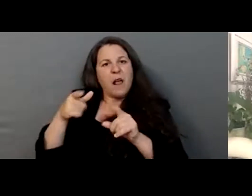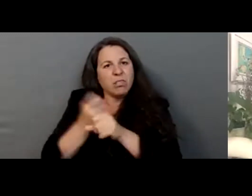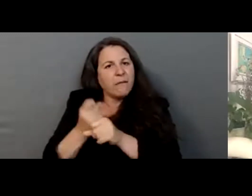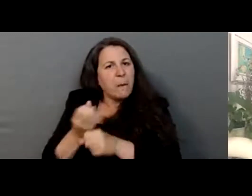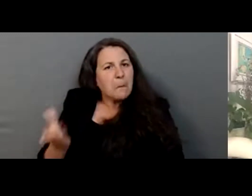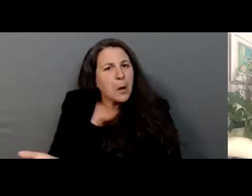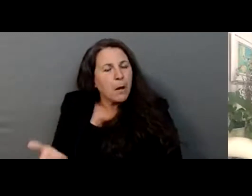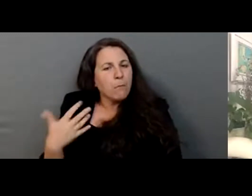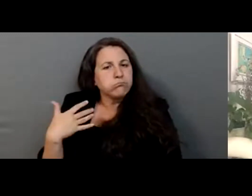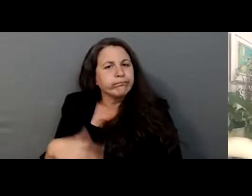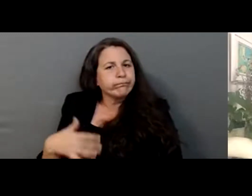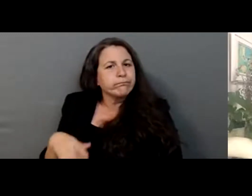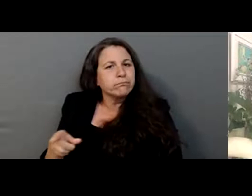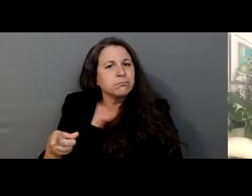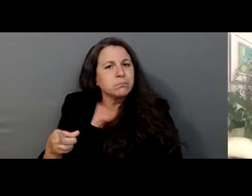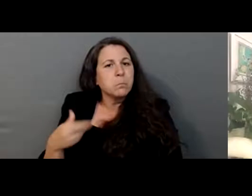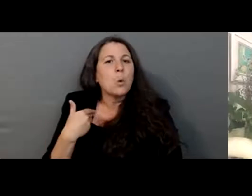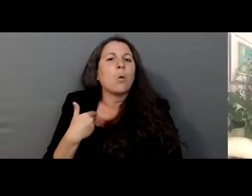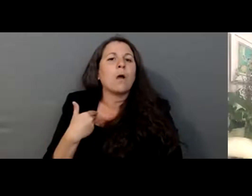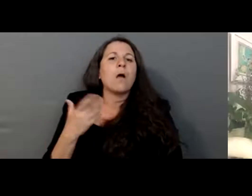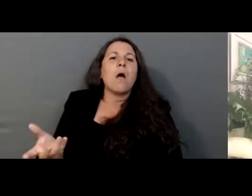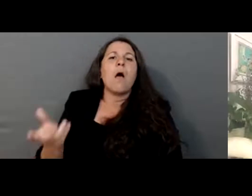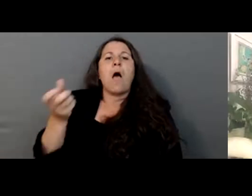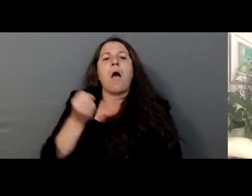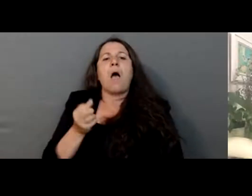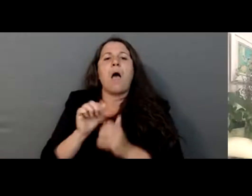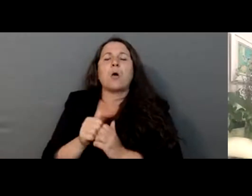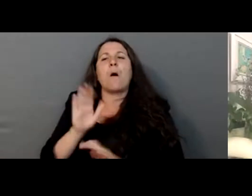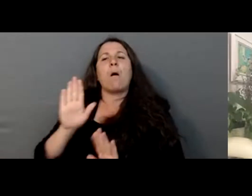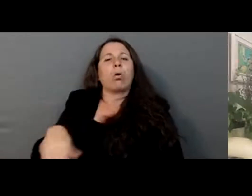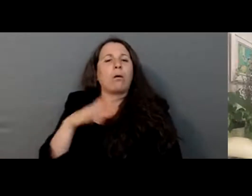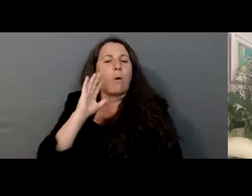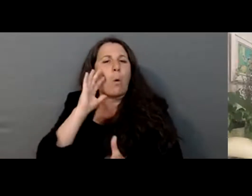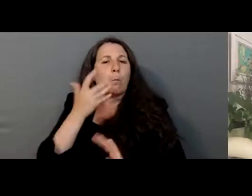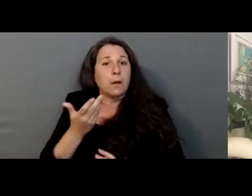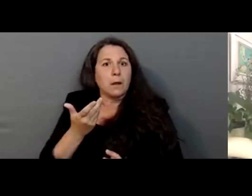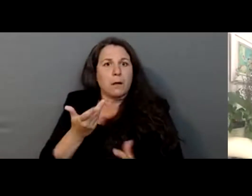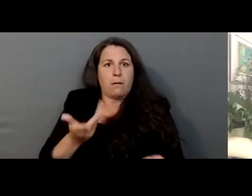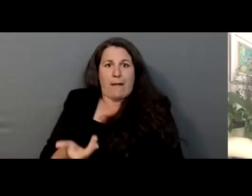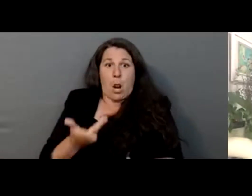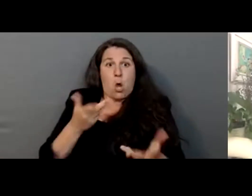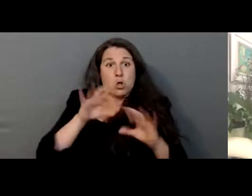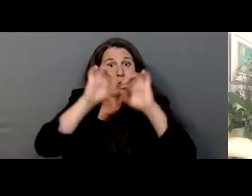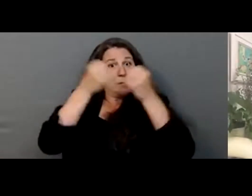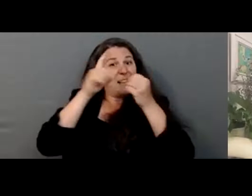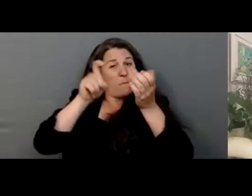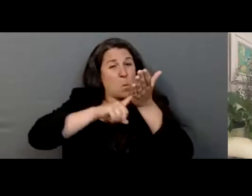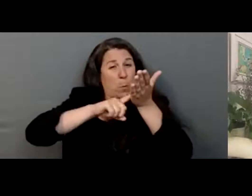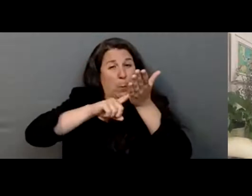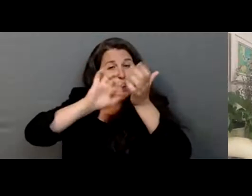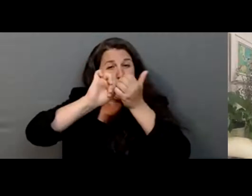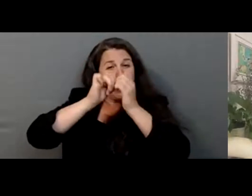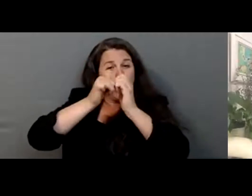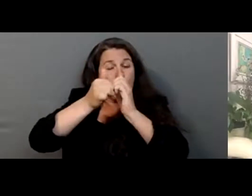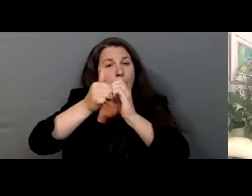malheureusement, c'est vu comme étant trop compliqué pour accommoder sur le marché du travail. Donc, on a beaucoup de changements comme société, mais on est capable de le faire dans une